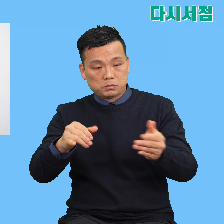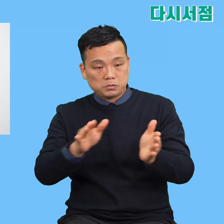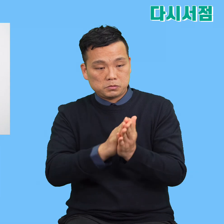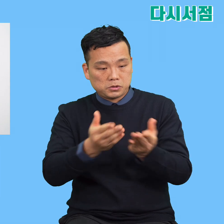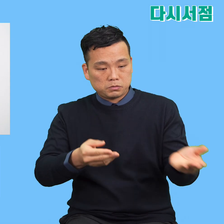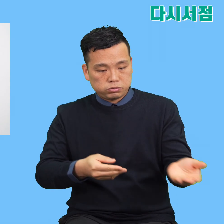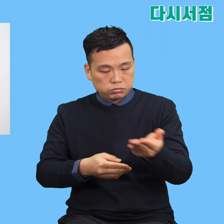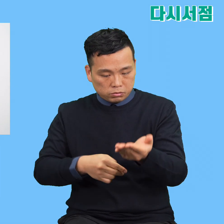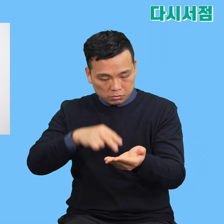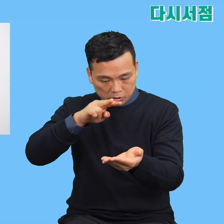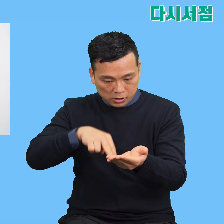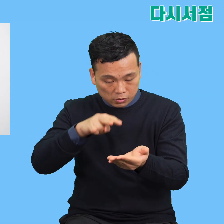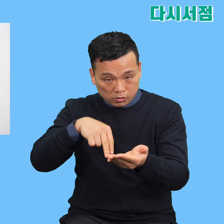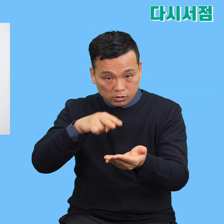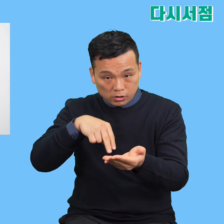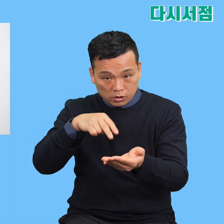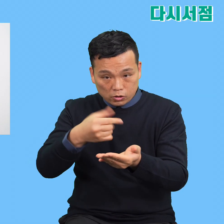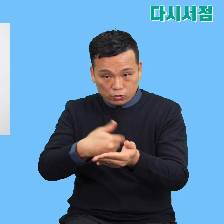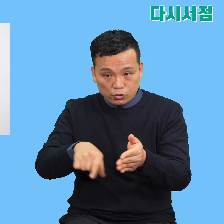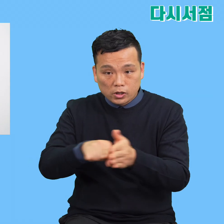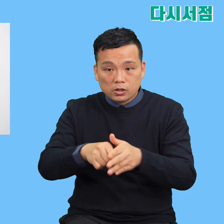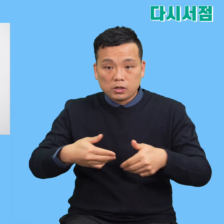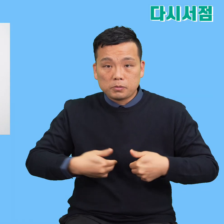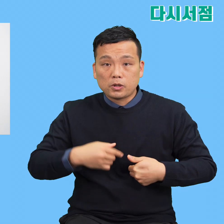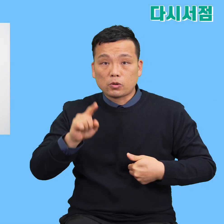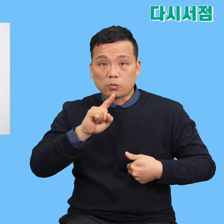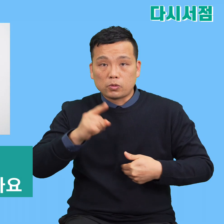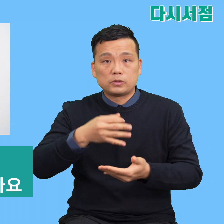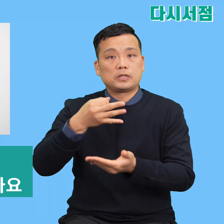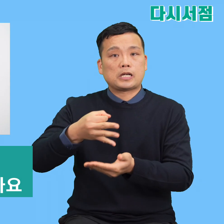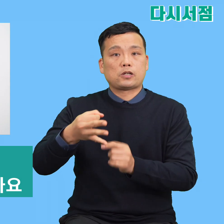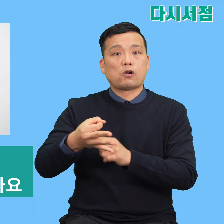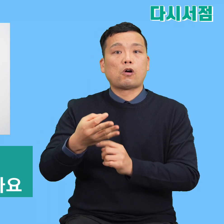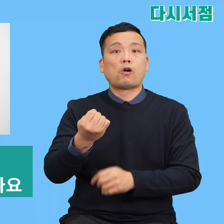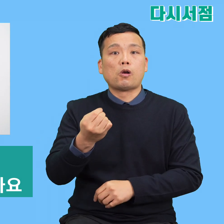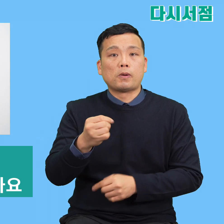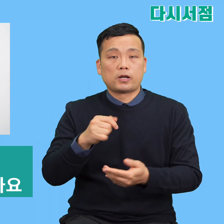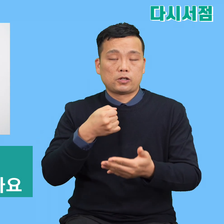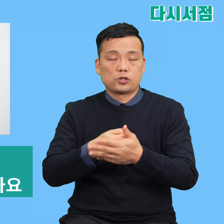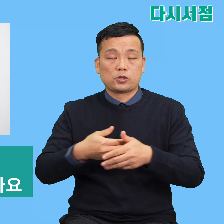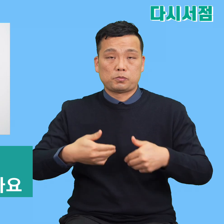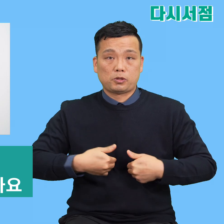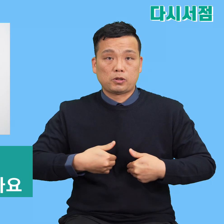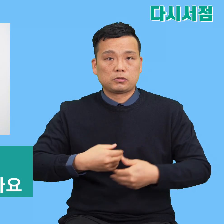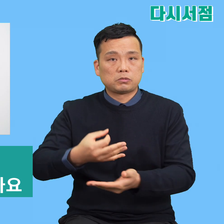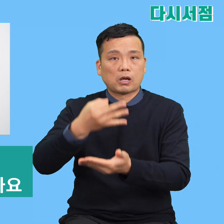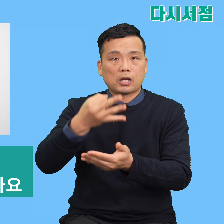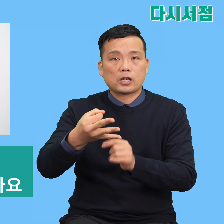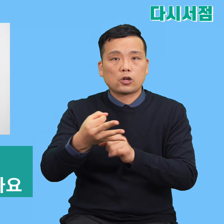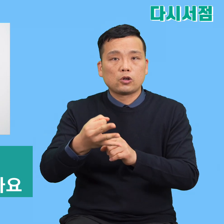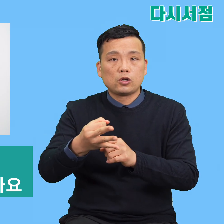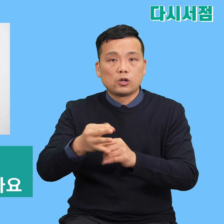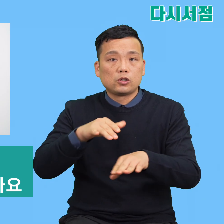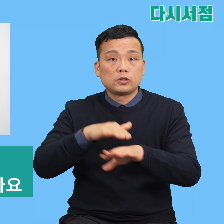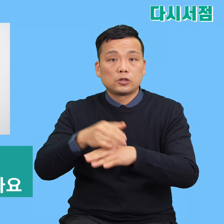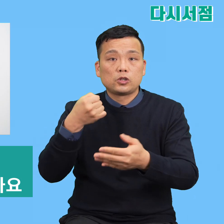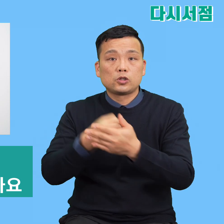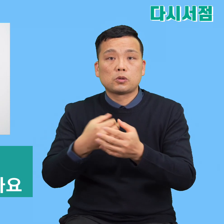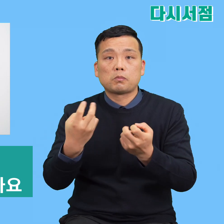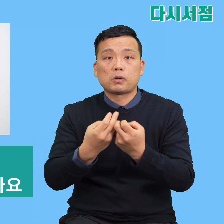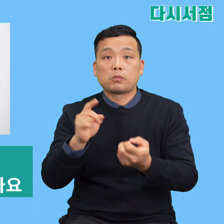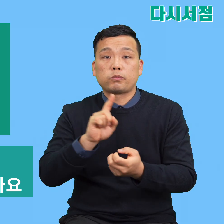구매하기 위해서는 가격이 필요하겠죠? 그렇다면 가격은 어떻게 정해지게 되는 걸까요?